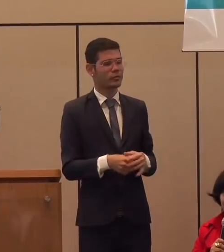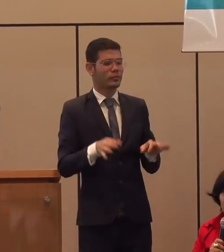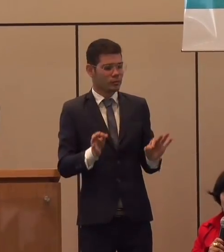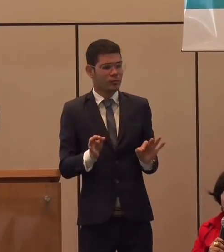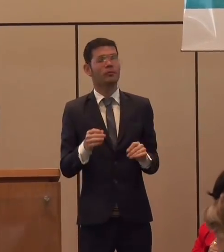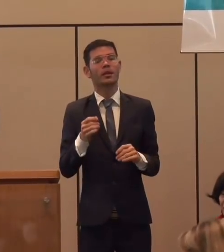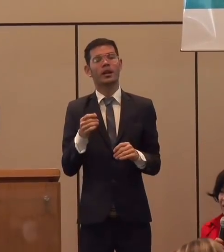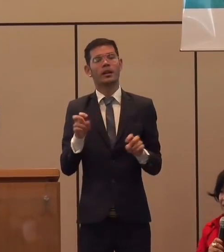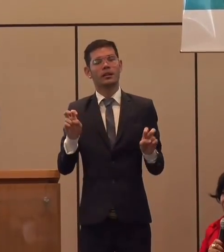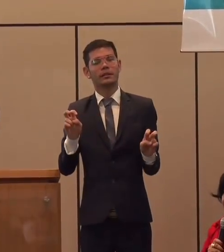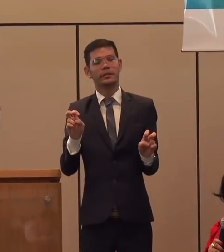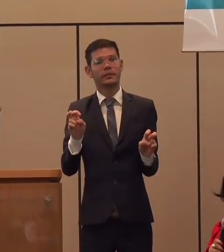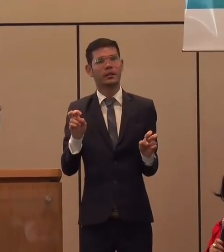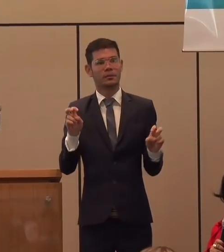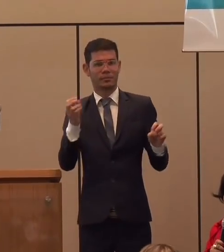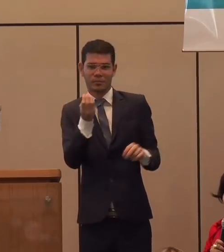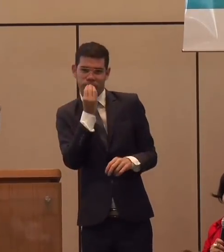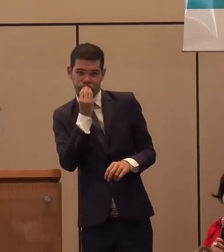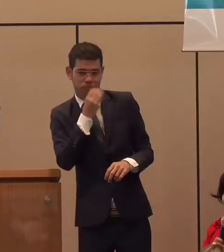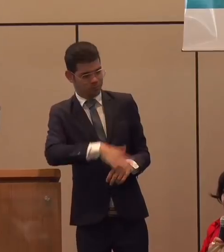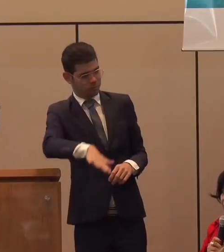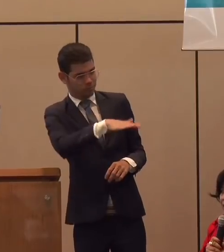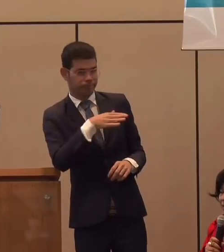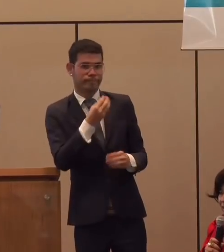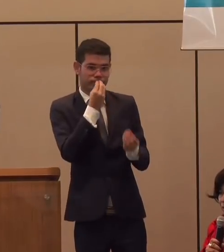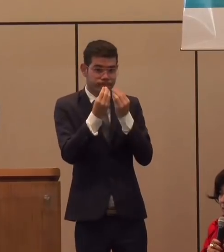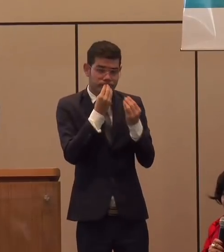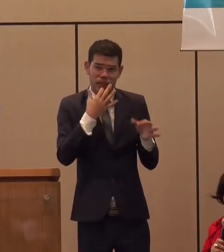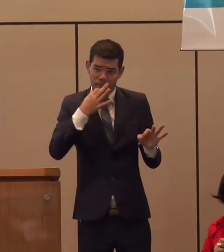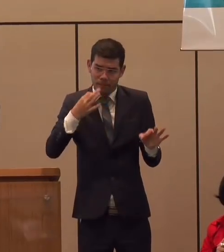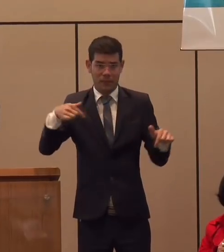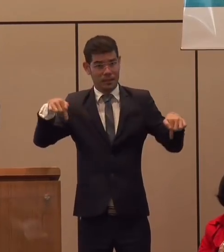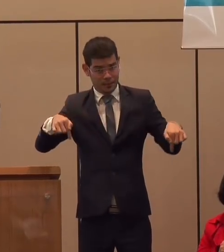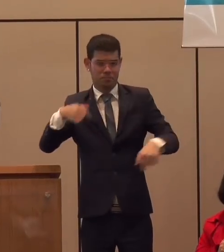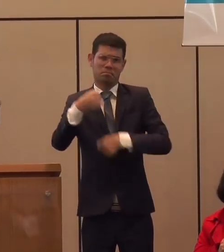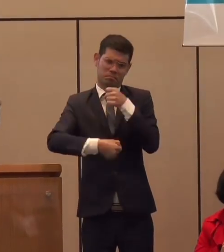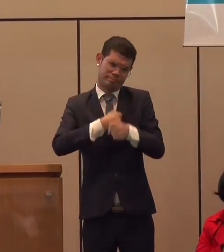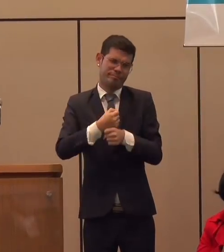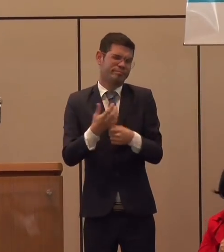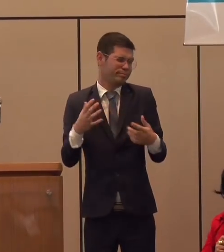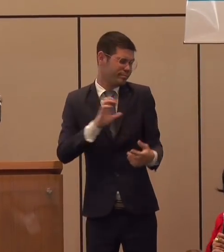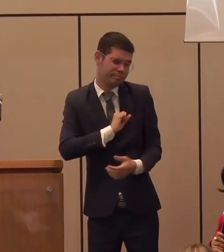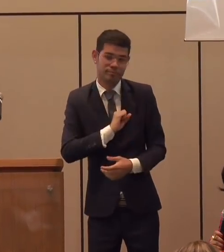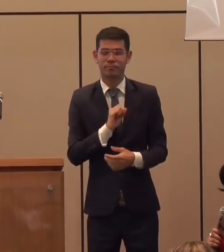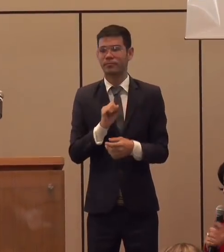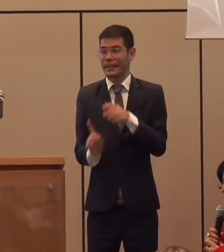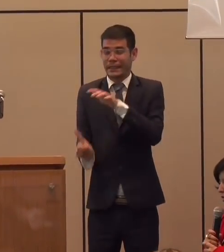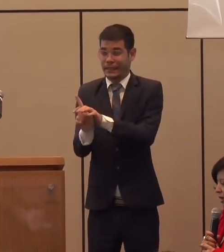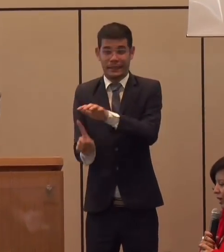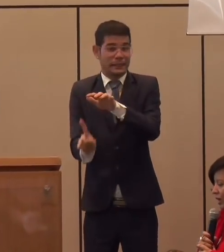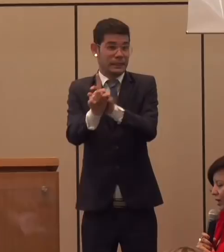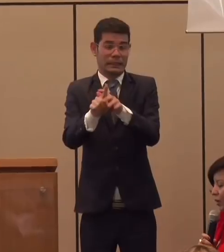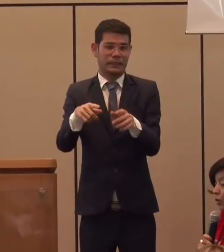desde el sector de de la gastronomía de verdad este año a pesar de las dificultades que